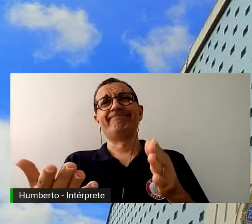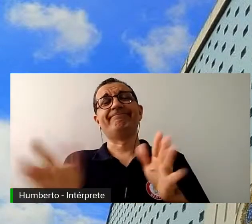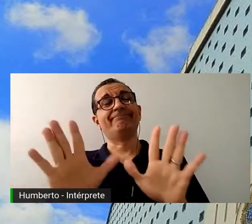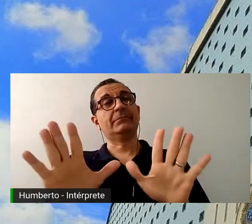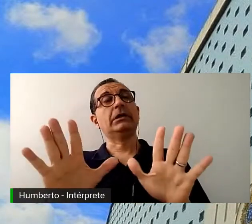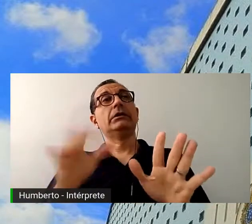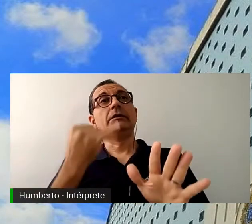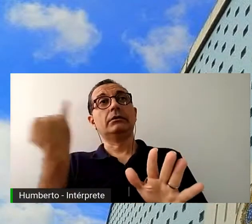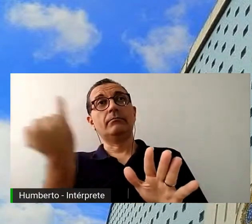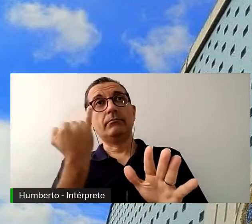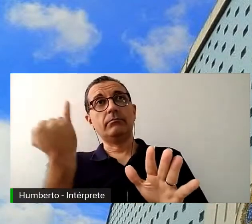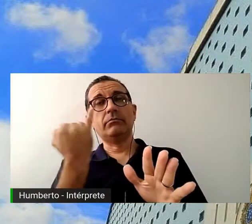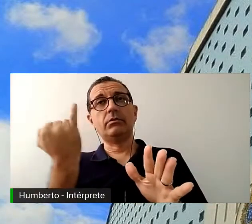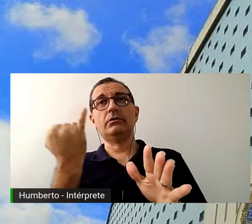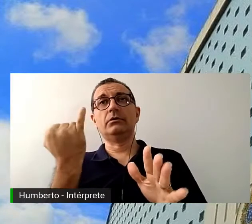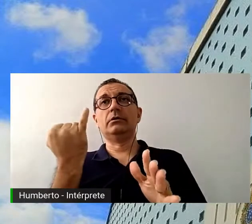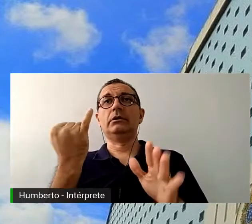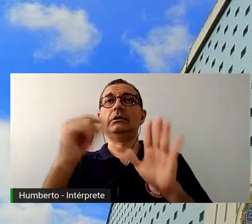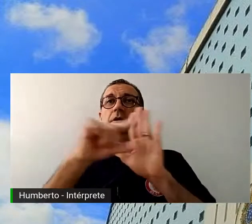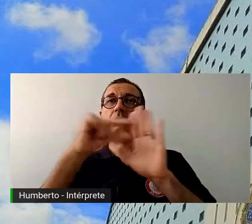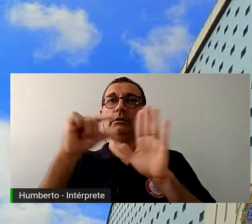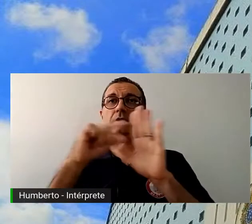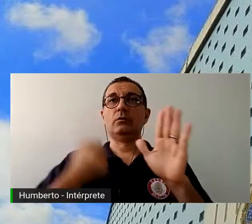este inciso número 12,